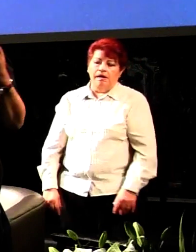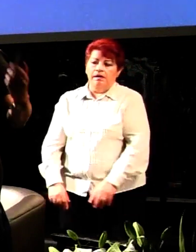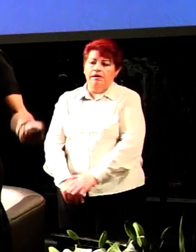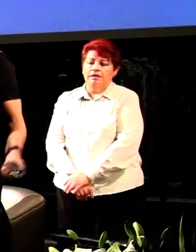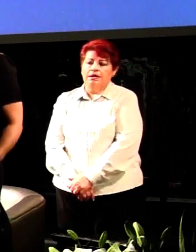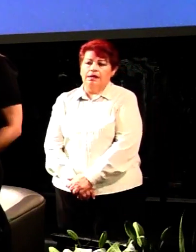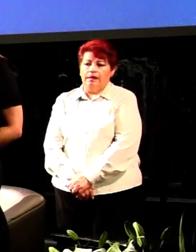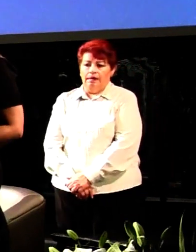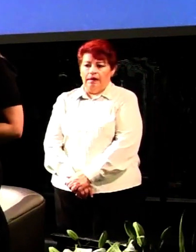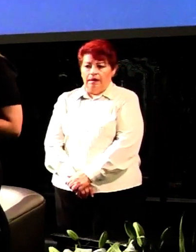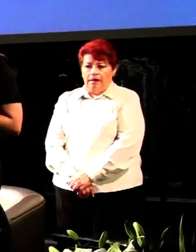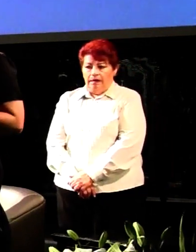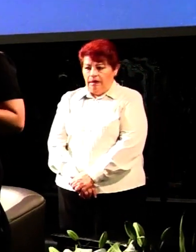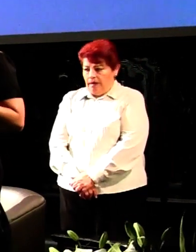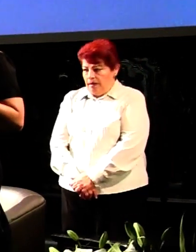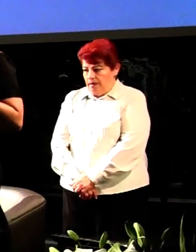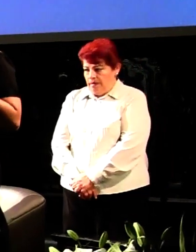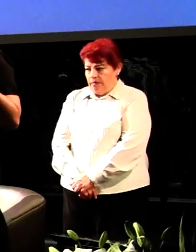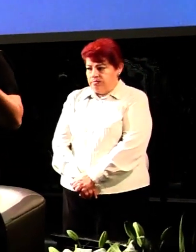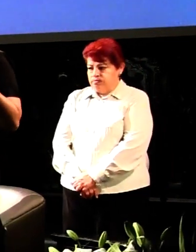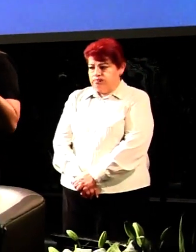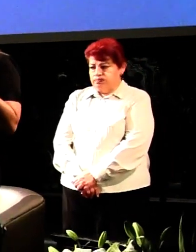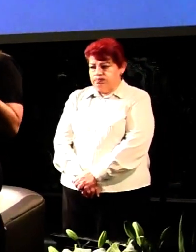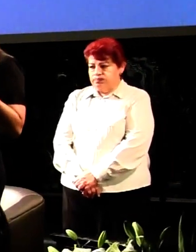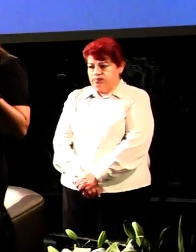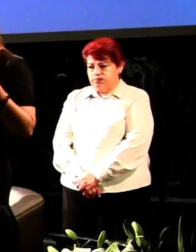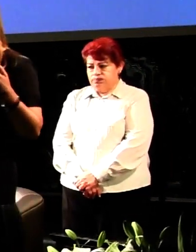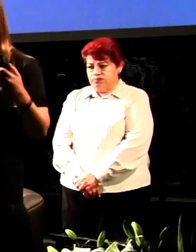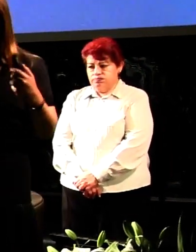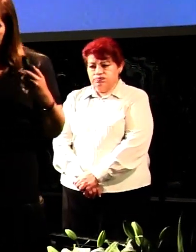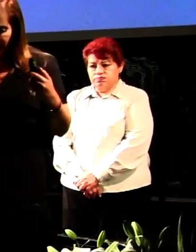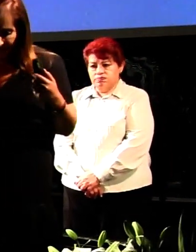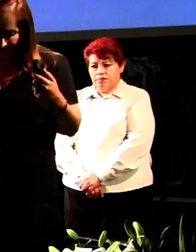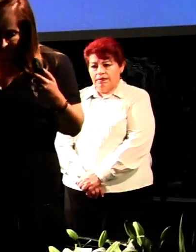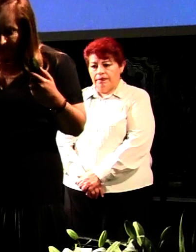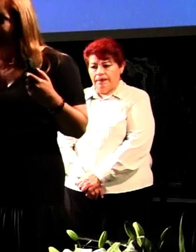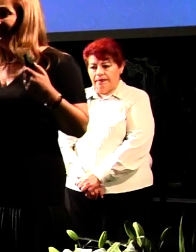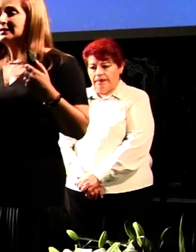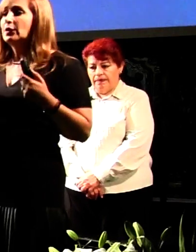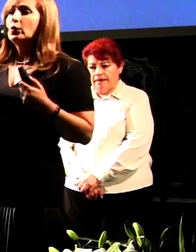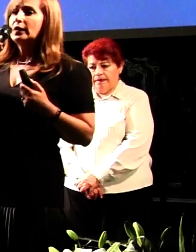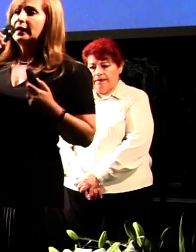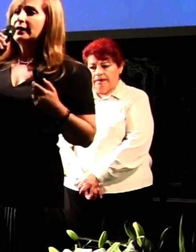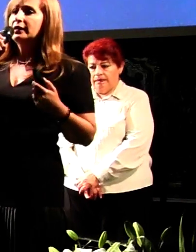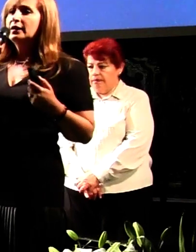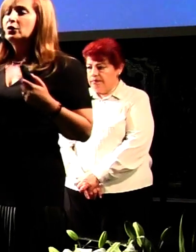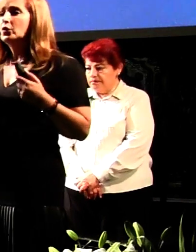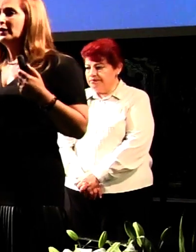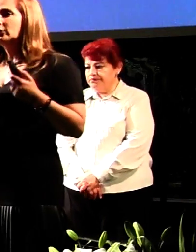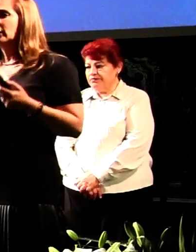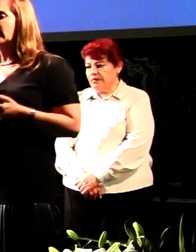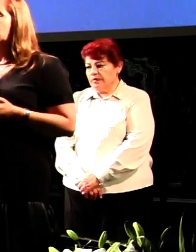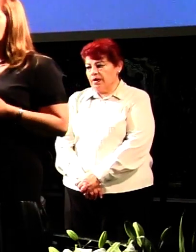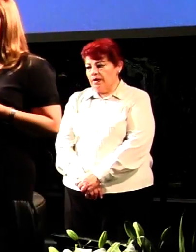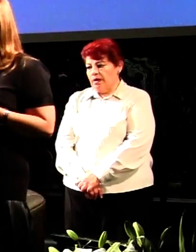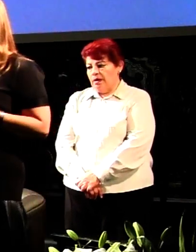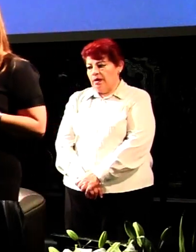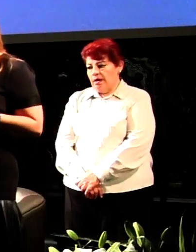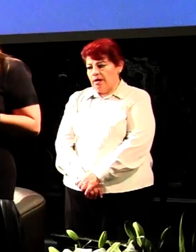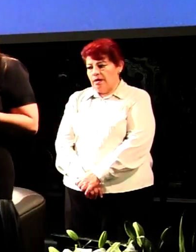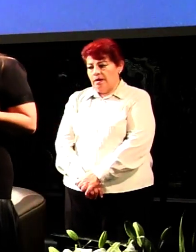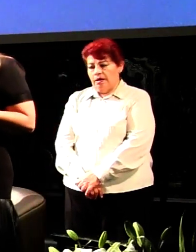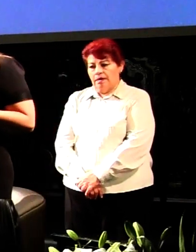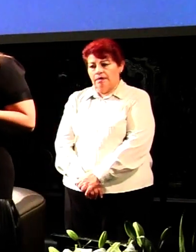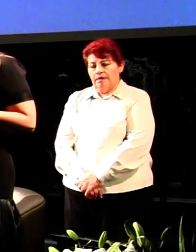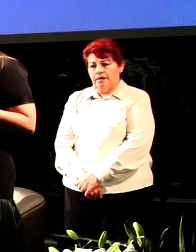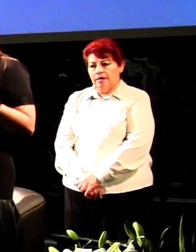no puedo hacer nada por el que sufrí, donde no puedo hablar y donde vivo en un ambiente de inseguridad, no es lo que queremos para